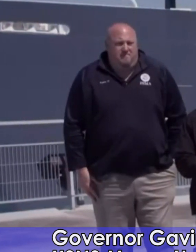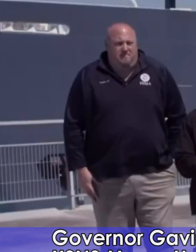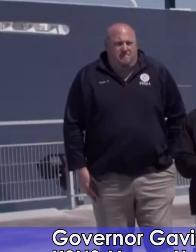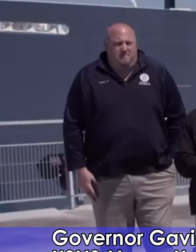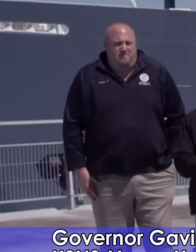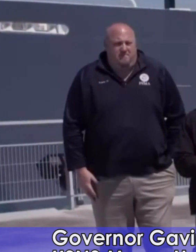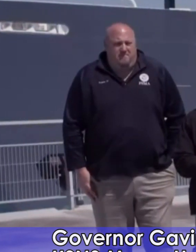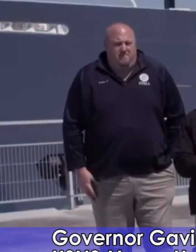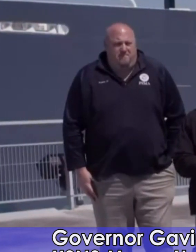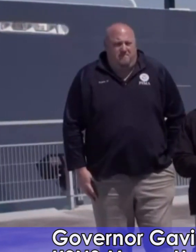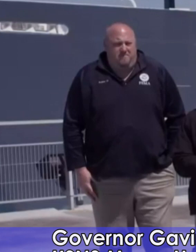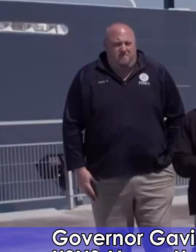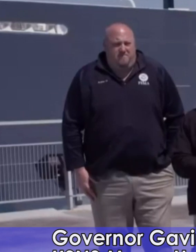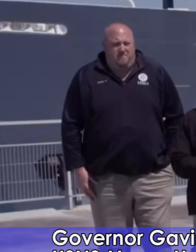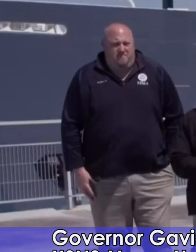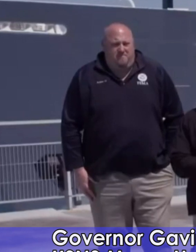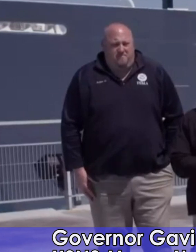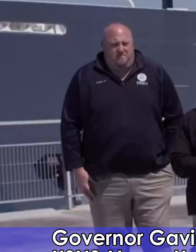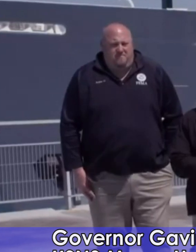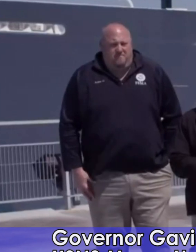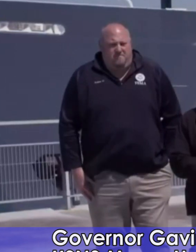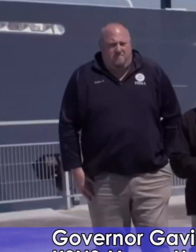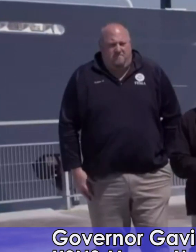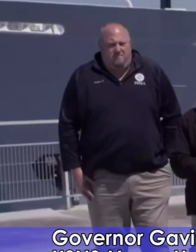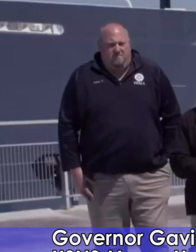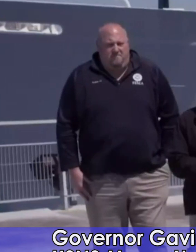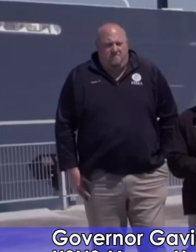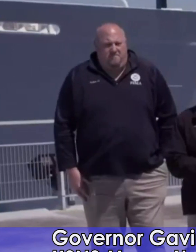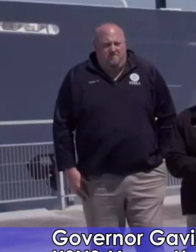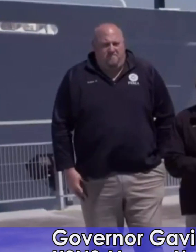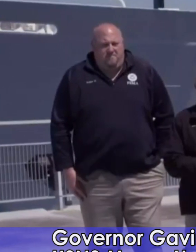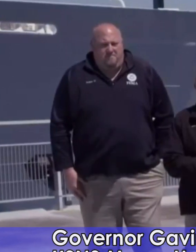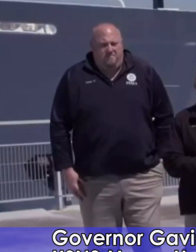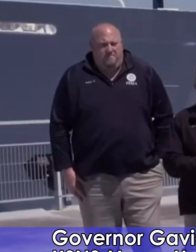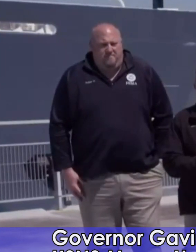de este país. Hoy le damos la bienvenida a